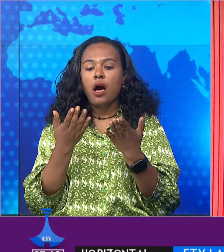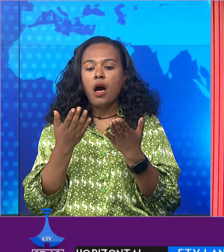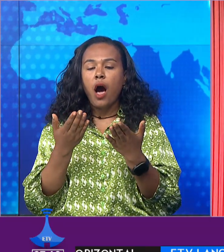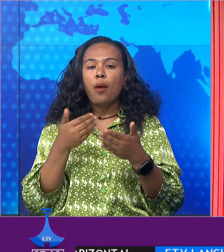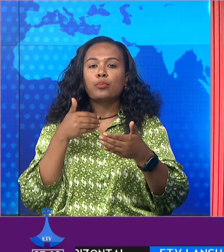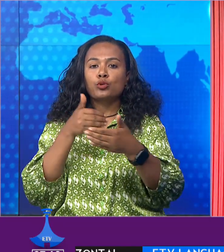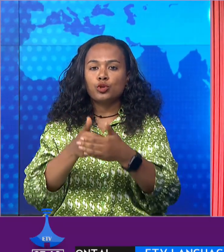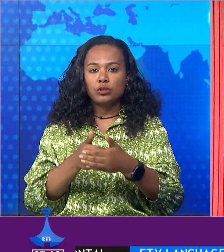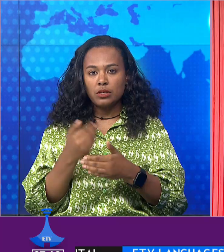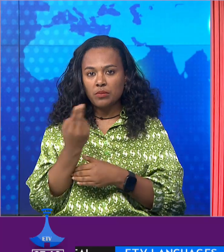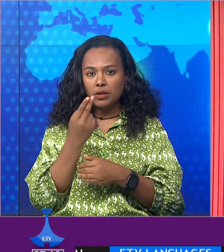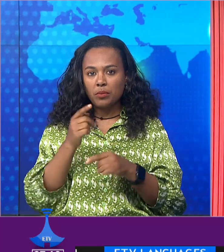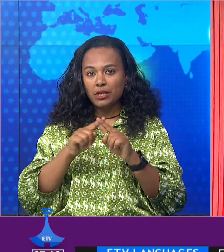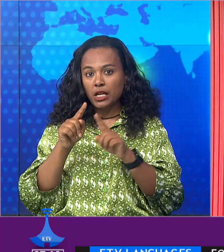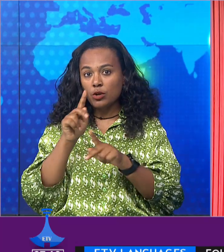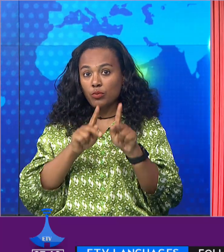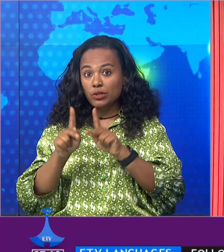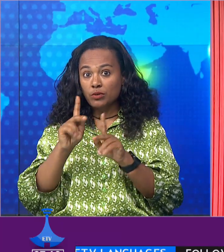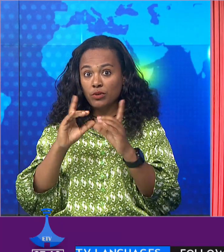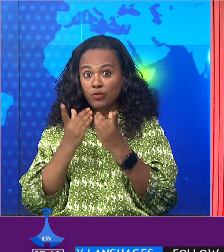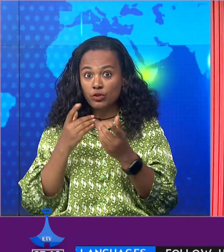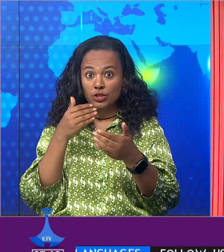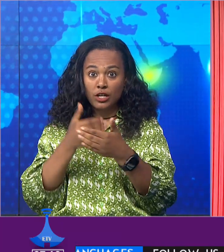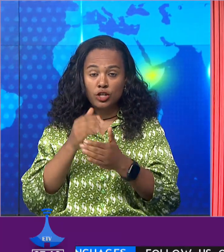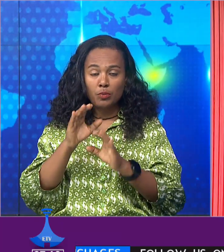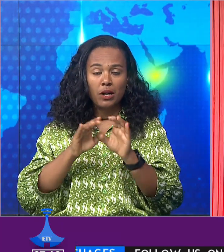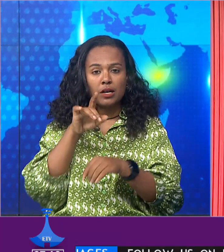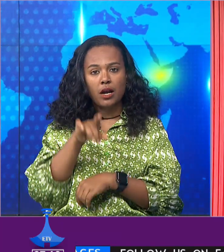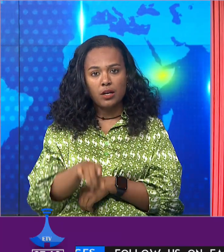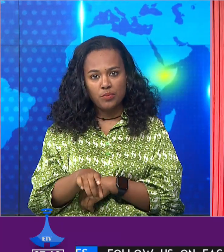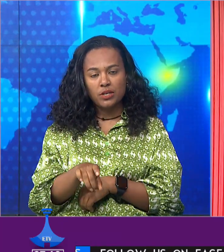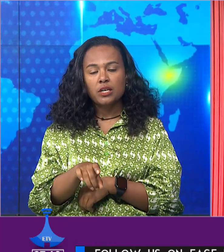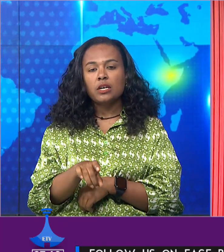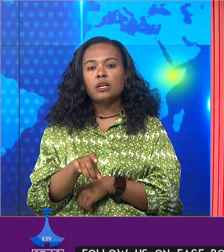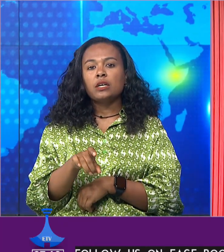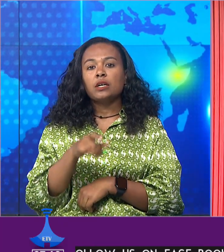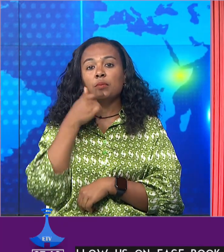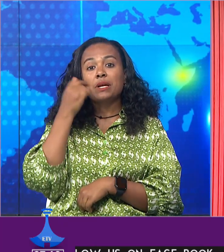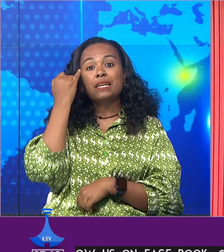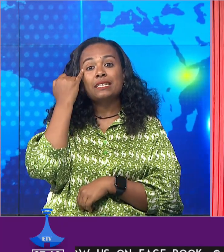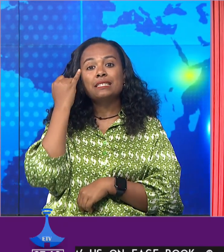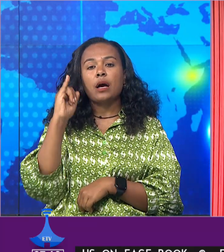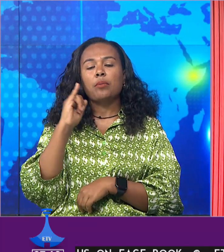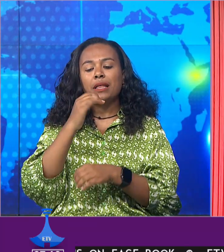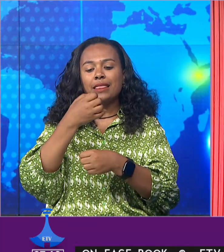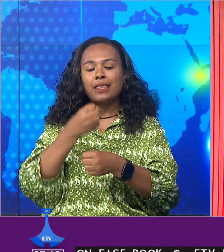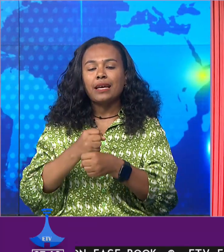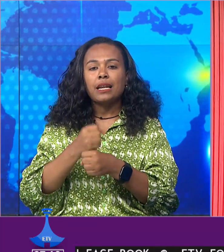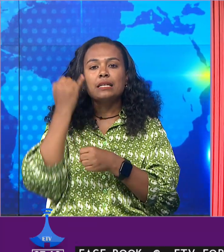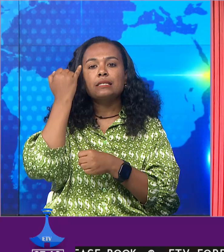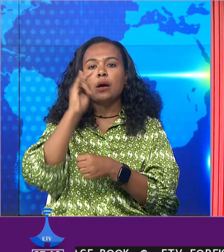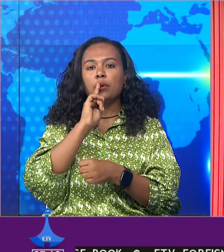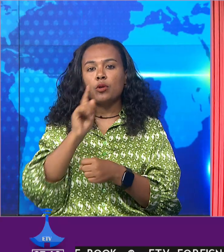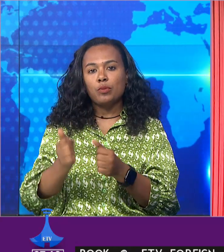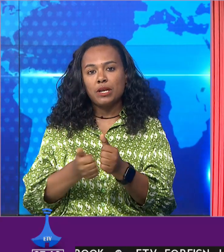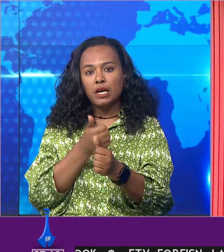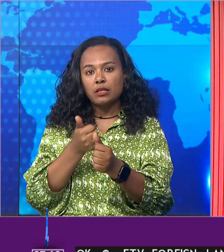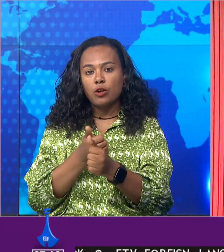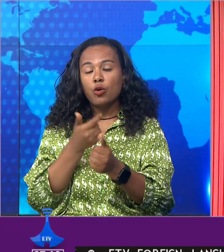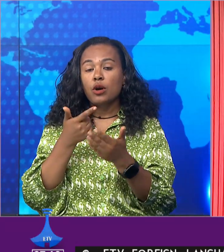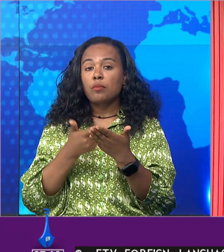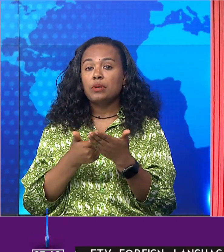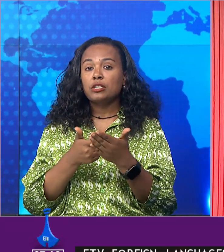ስለሚጠቀም የተለያዩ የህብረተሰብ ክፍሎችን ተደራሽ ማድረግ አለብን የሚል እሳቤ ጥቅል እሳቤ ነው የምንከተለው።